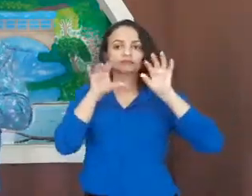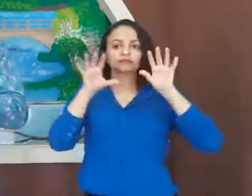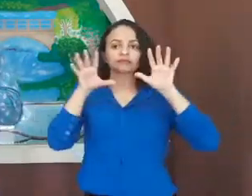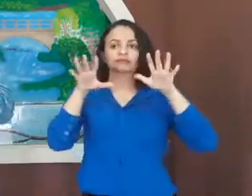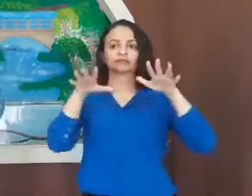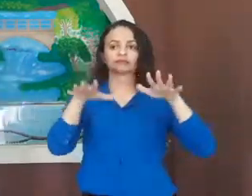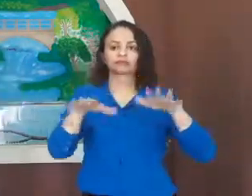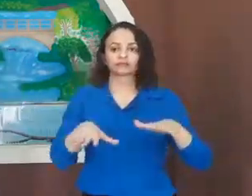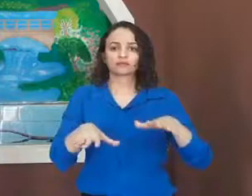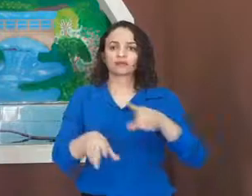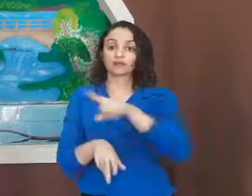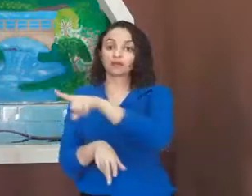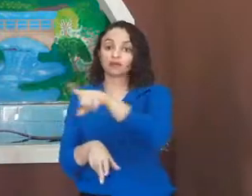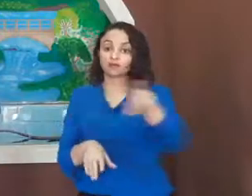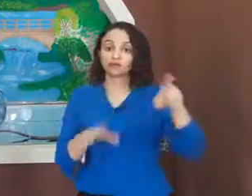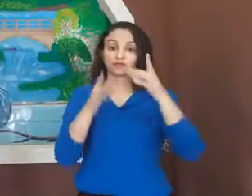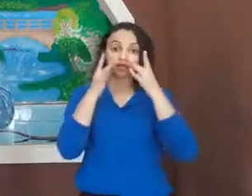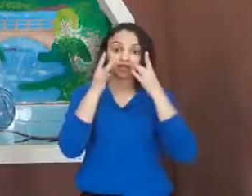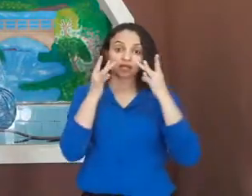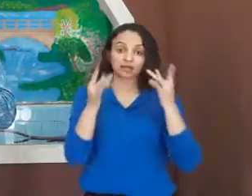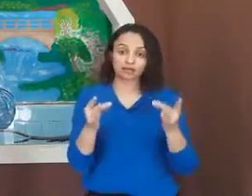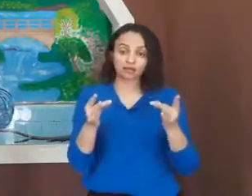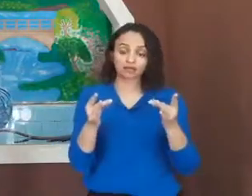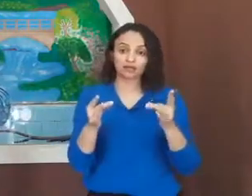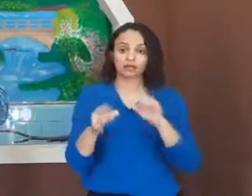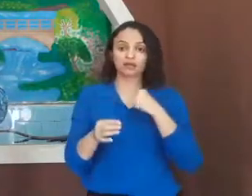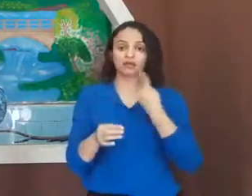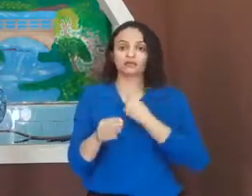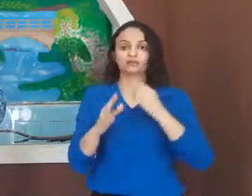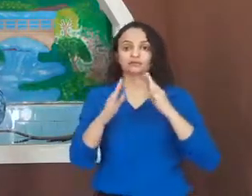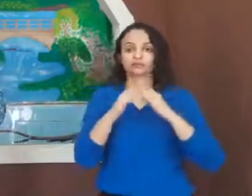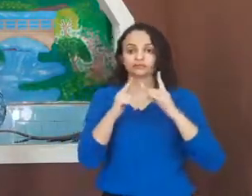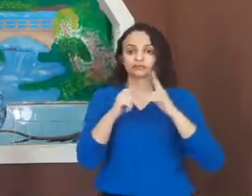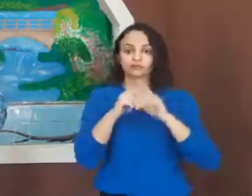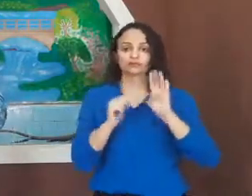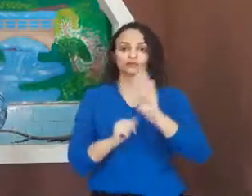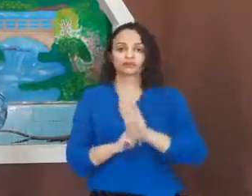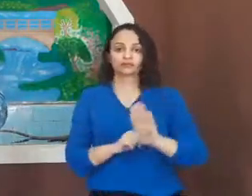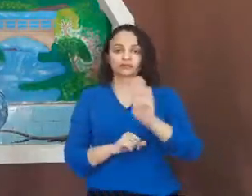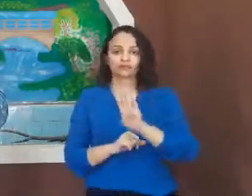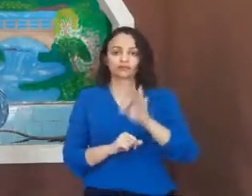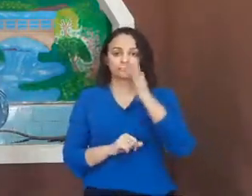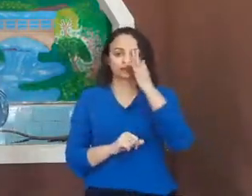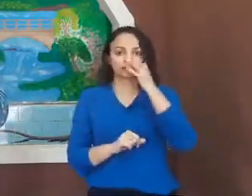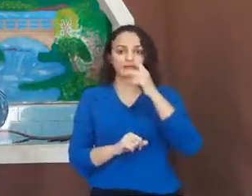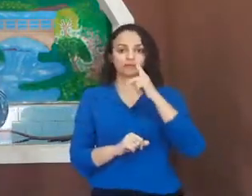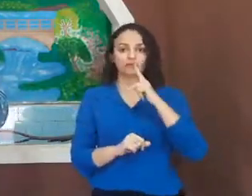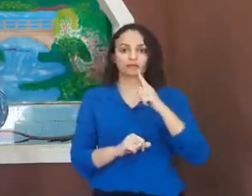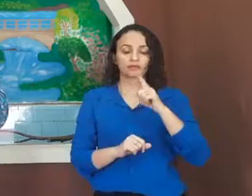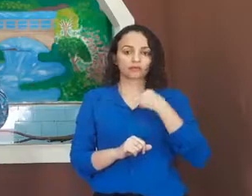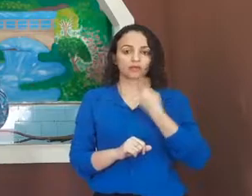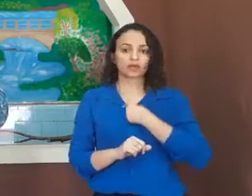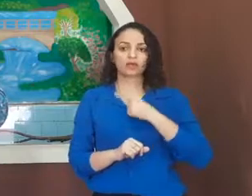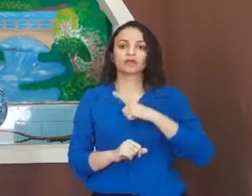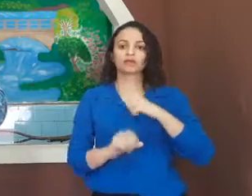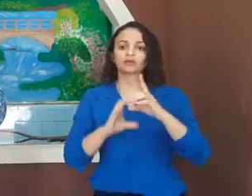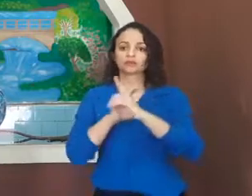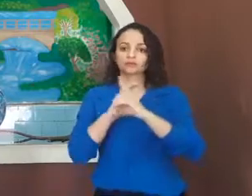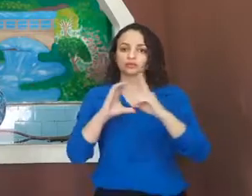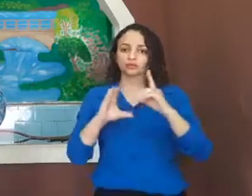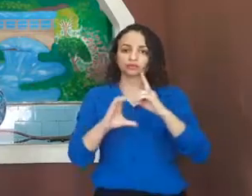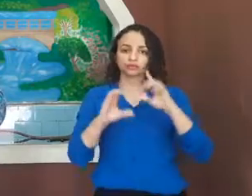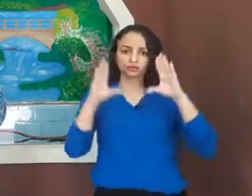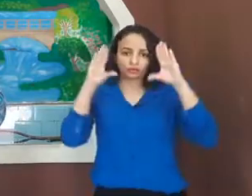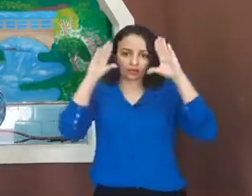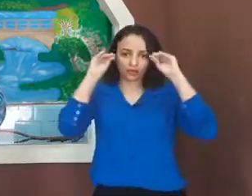vem, você que assiste esse vídeo, nós somos da Igreja Batista em Flórida Paulista. Nós temos culto hoje